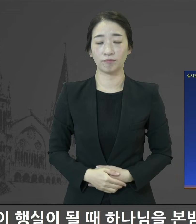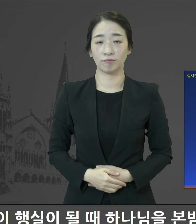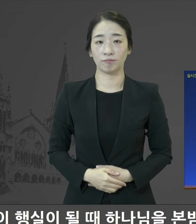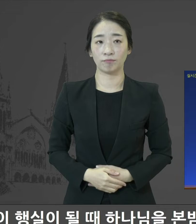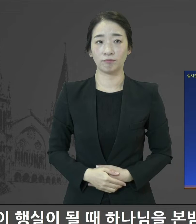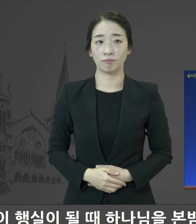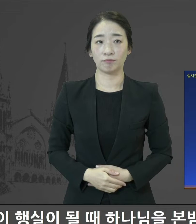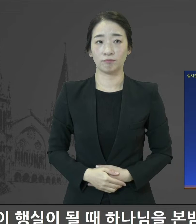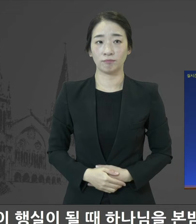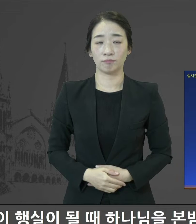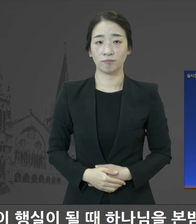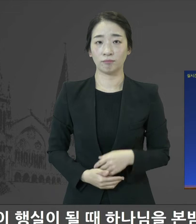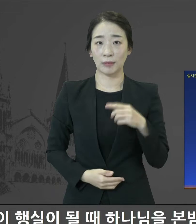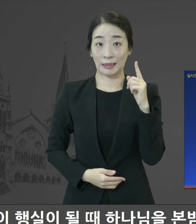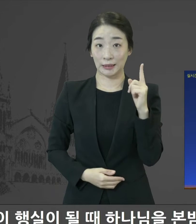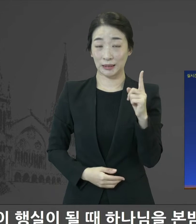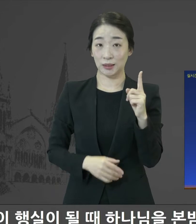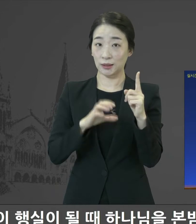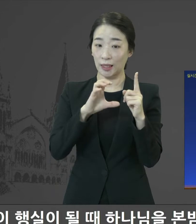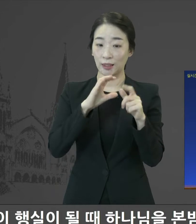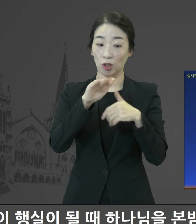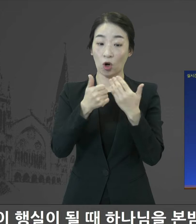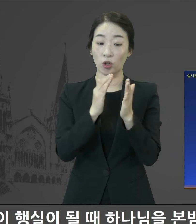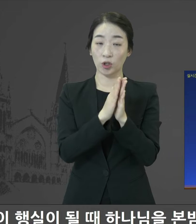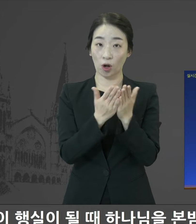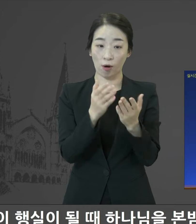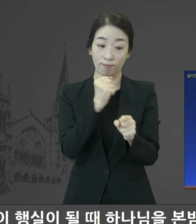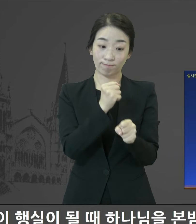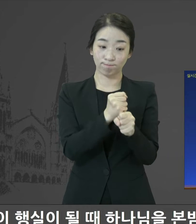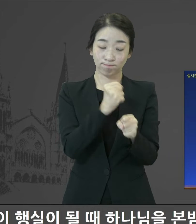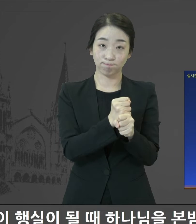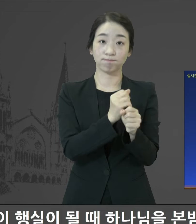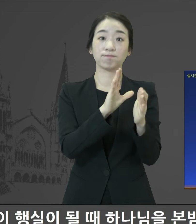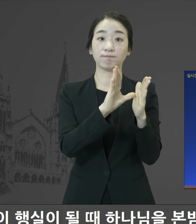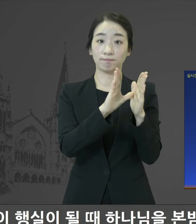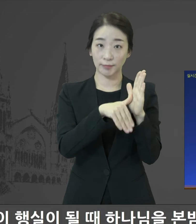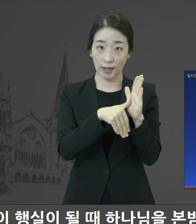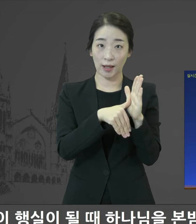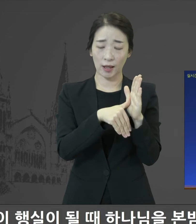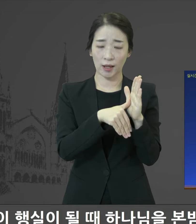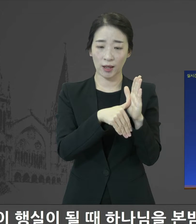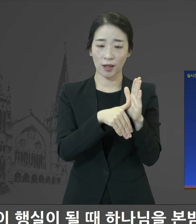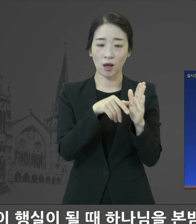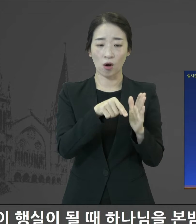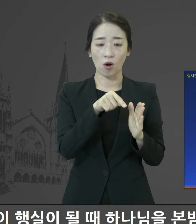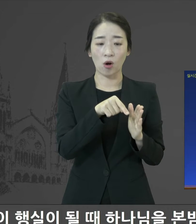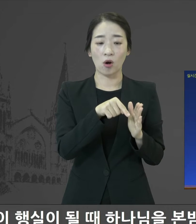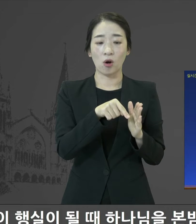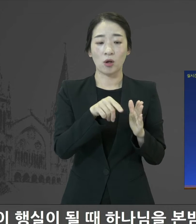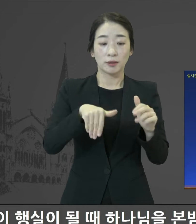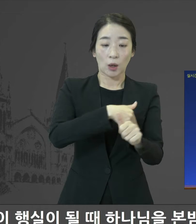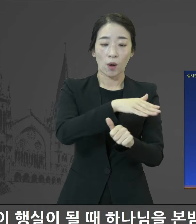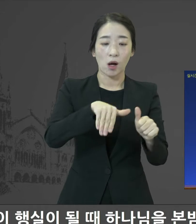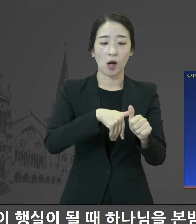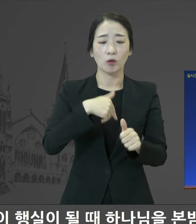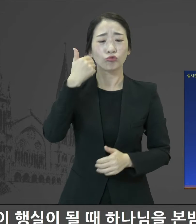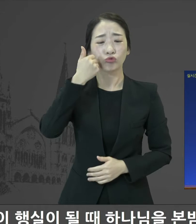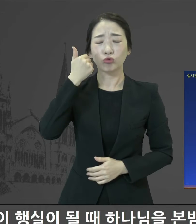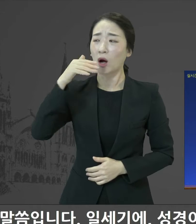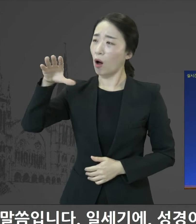1세기에, 그러니까 성경이 쓰여질 무렵에 누군가를 본받는다는 것은 보편적인 일이었다 그럽니다.